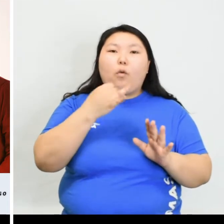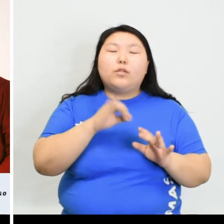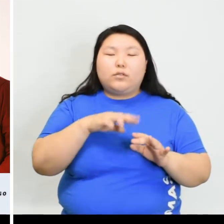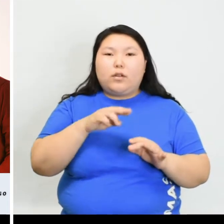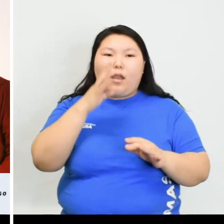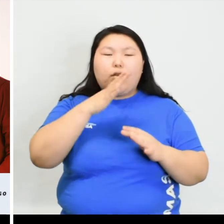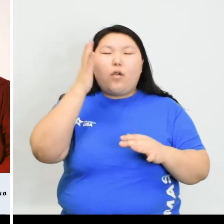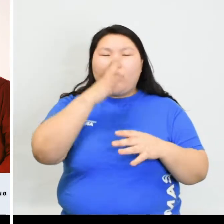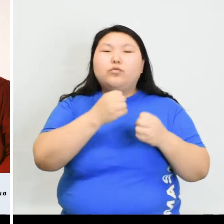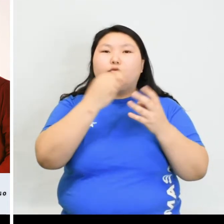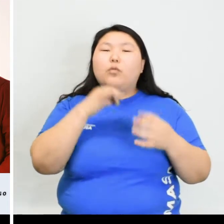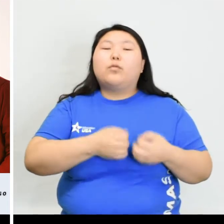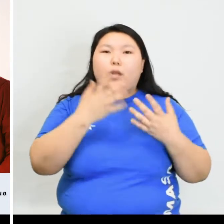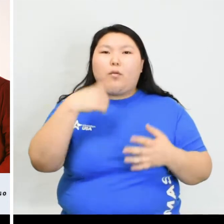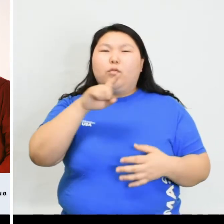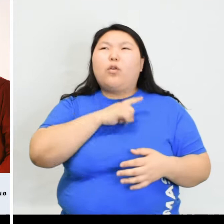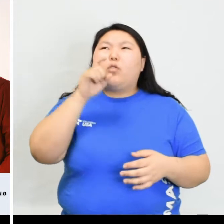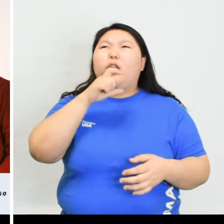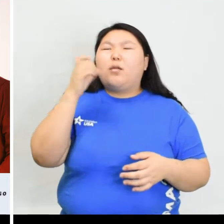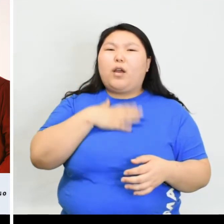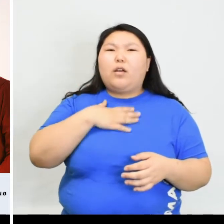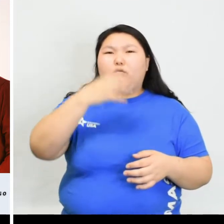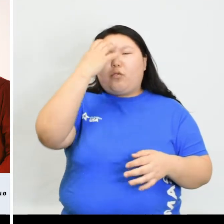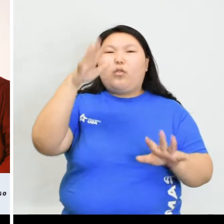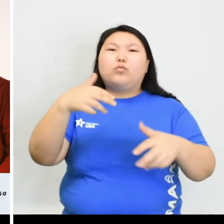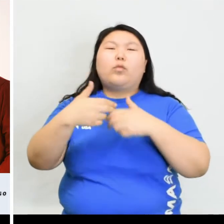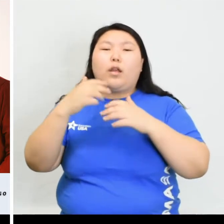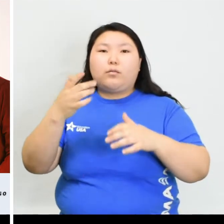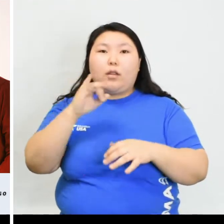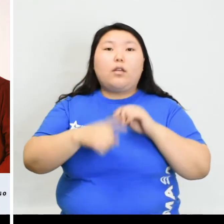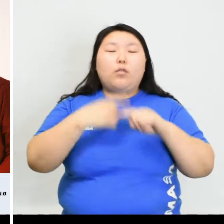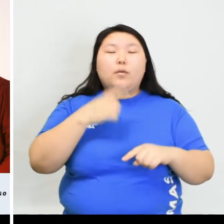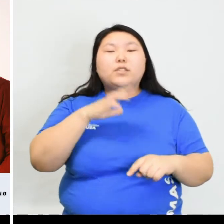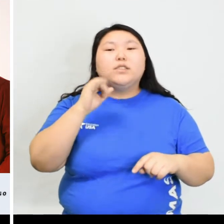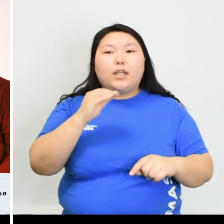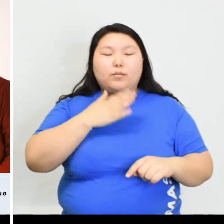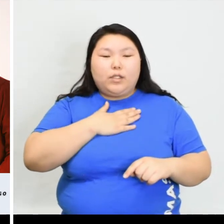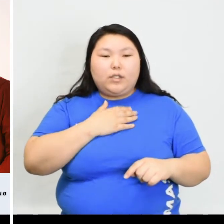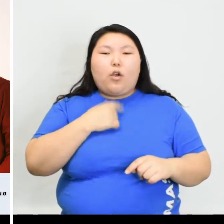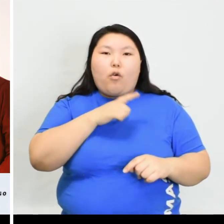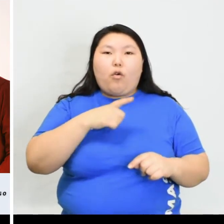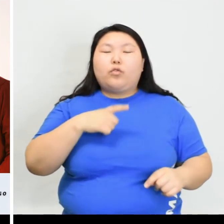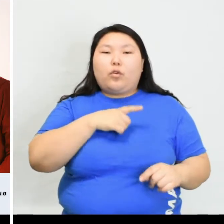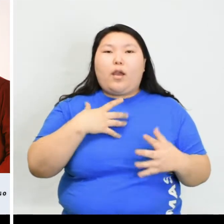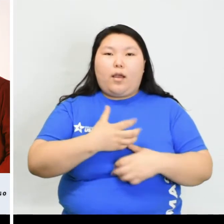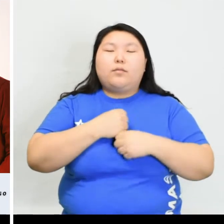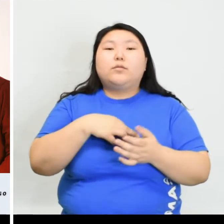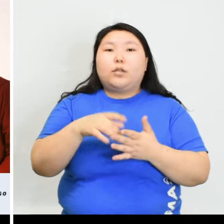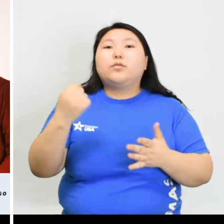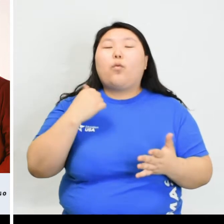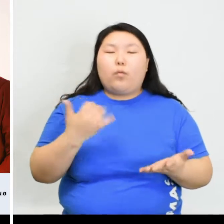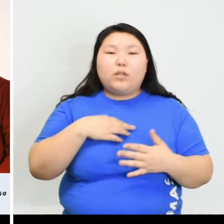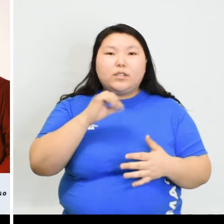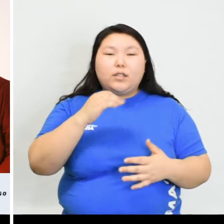юм болно. Хамгийн түрүүнд очивол ээ манай төрийнх нь туслаарай гэхээс илүү яаж би өөрийгөө авч явчих вэ? Яаж би